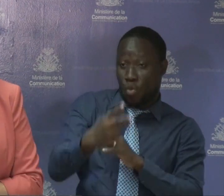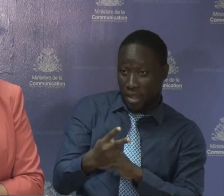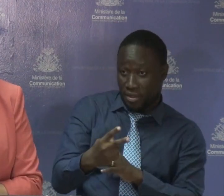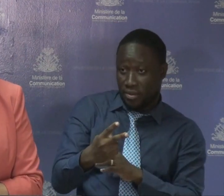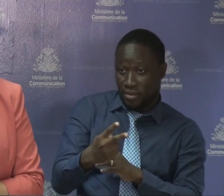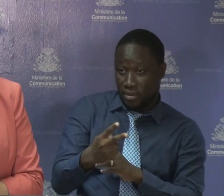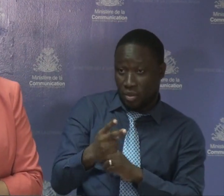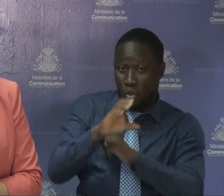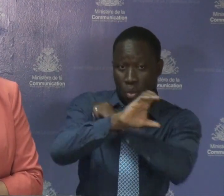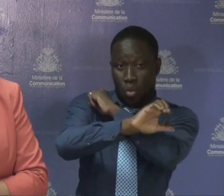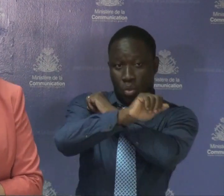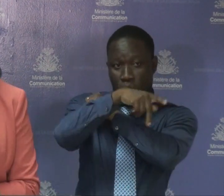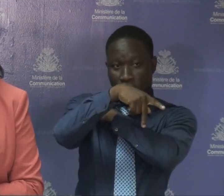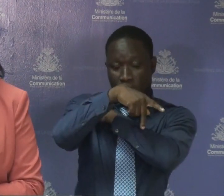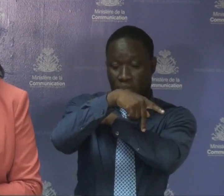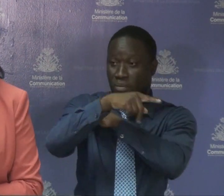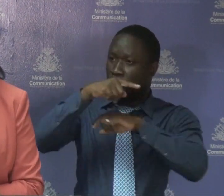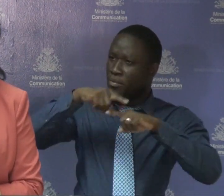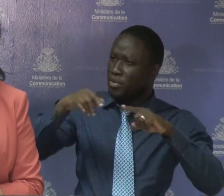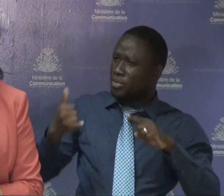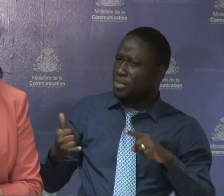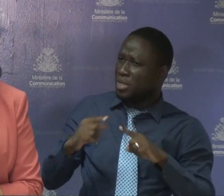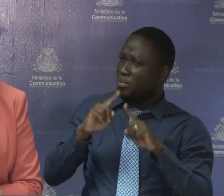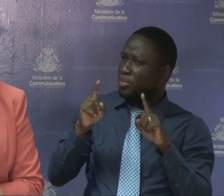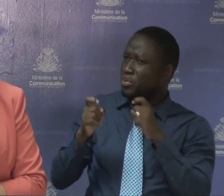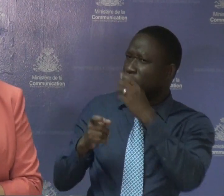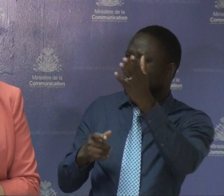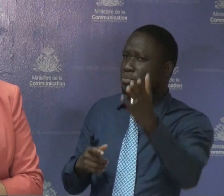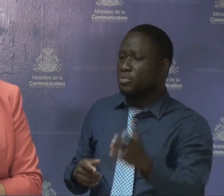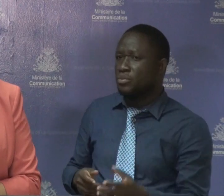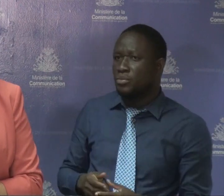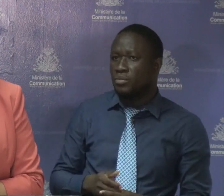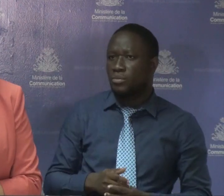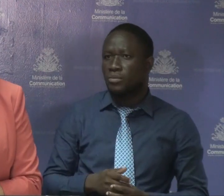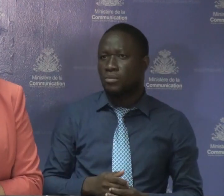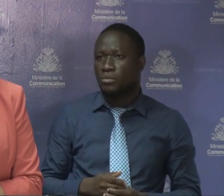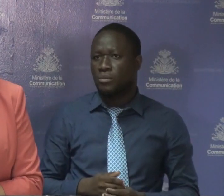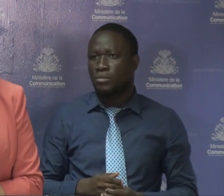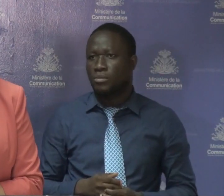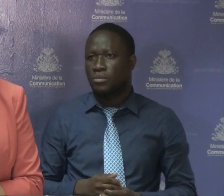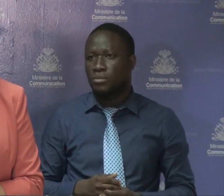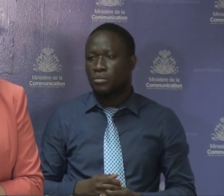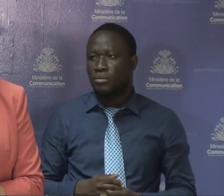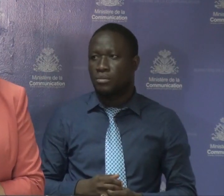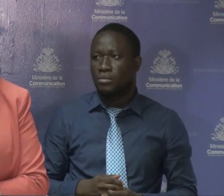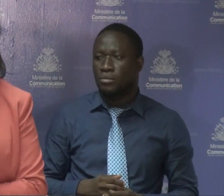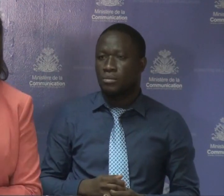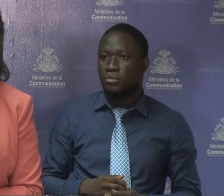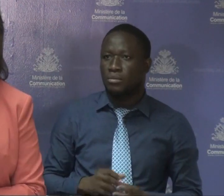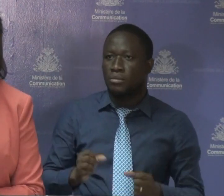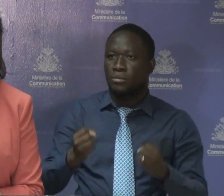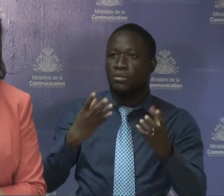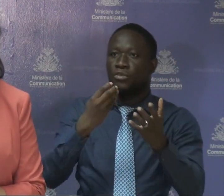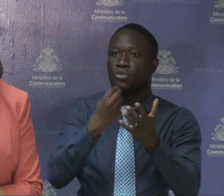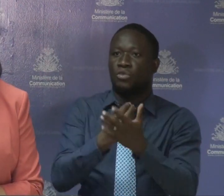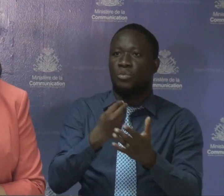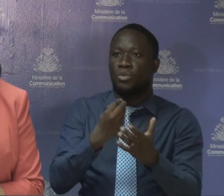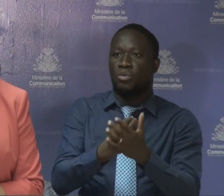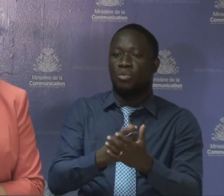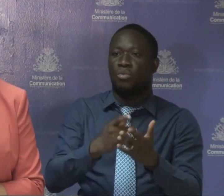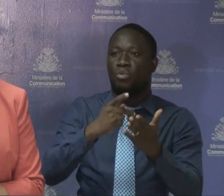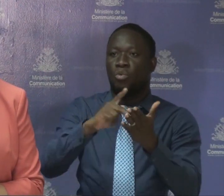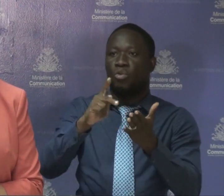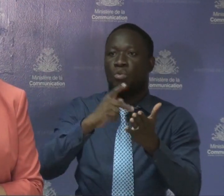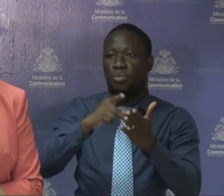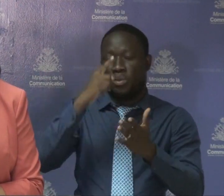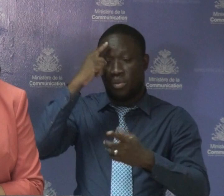là que nous montrer, mais je dis on va poser une question moi-même tout et combien quoi vous payez normalement pour